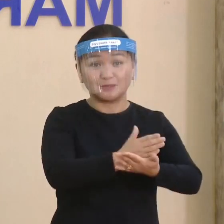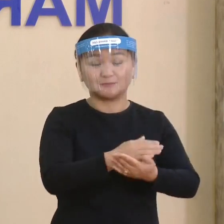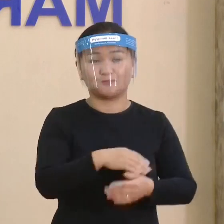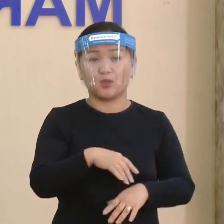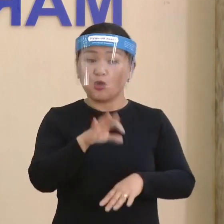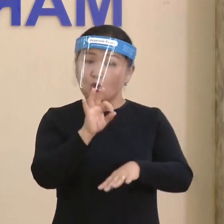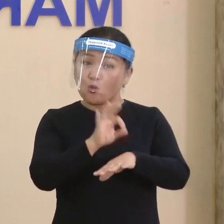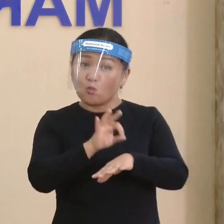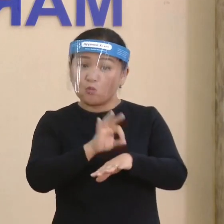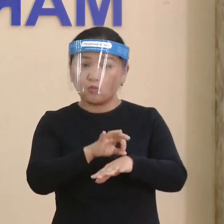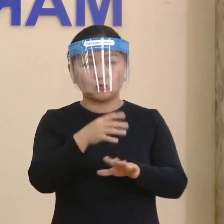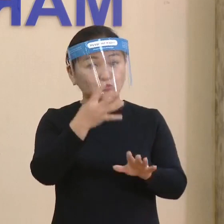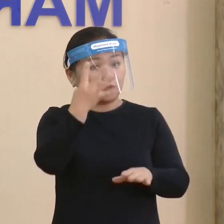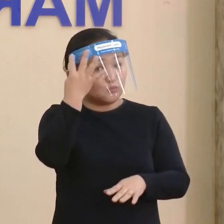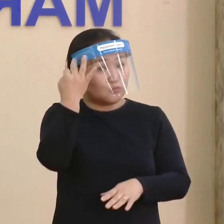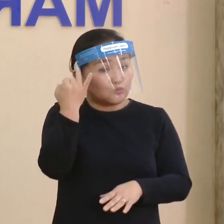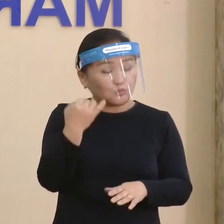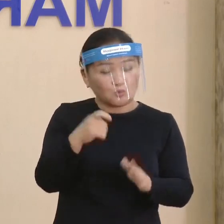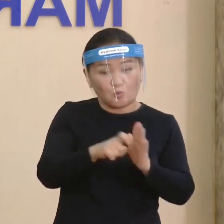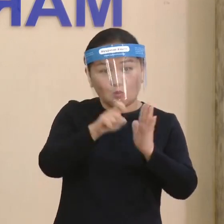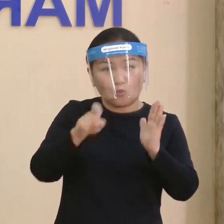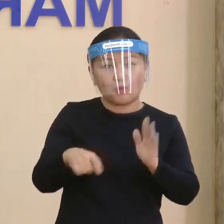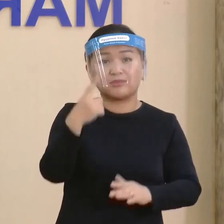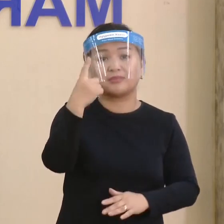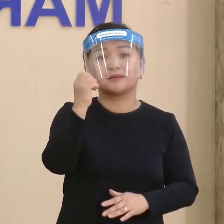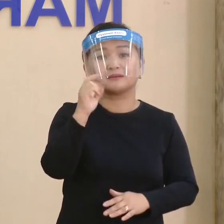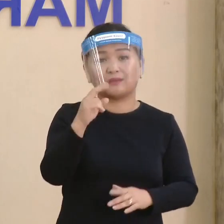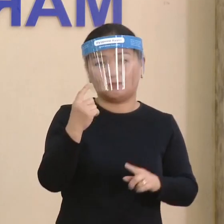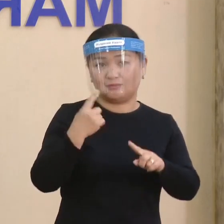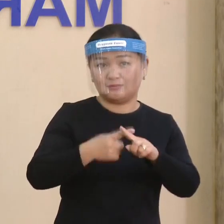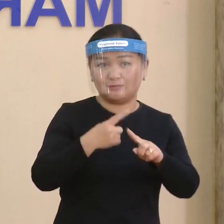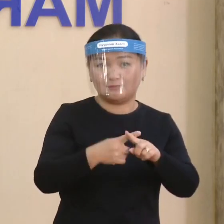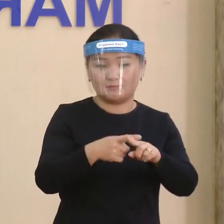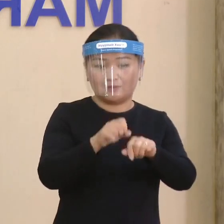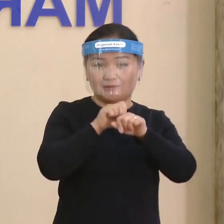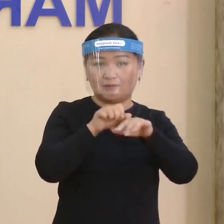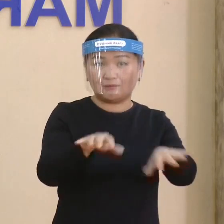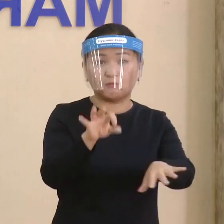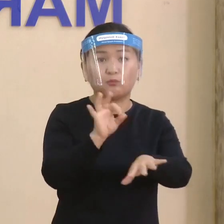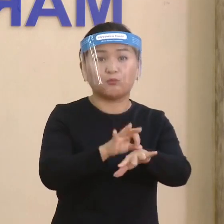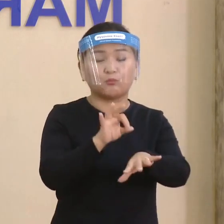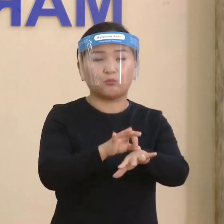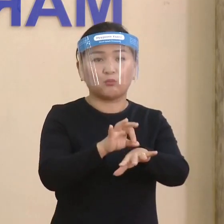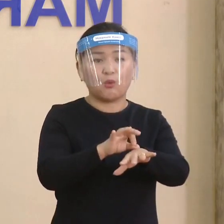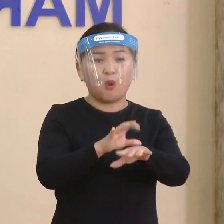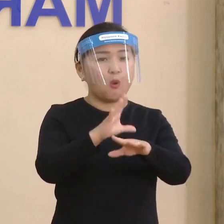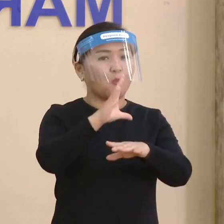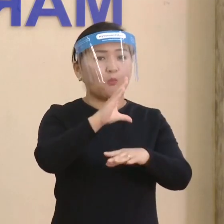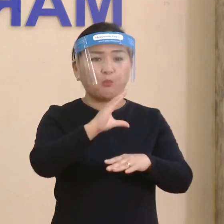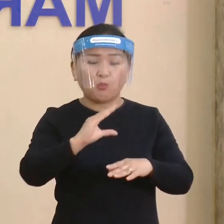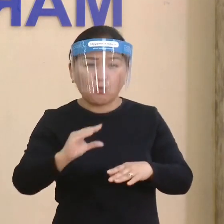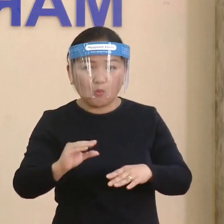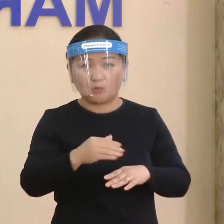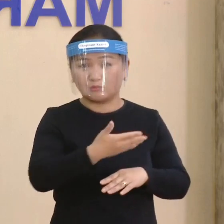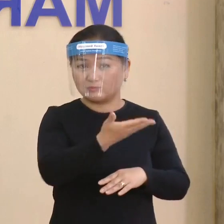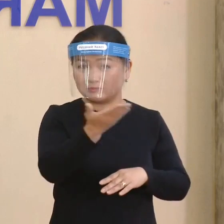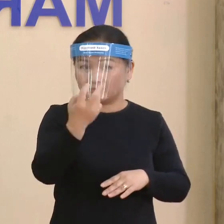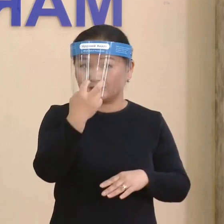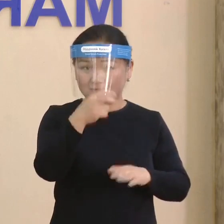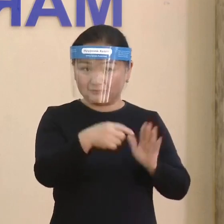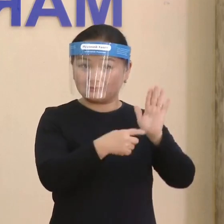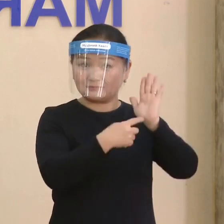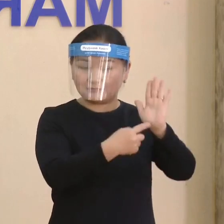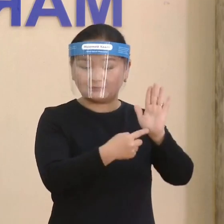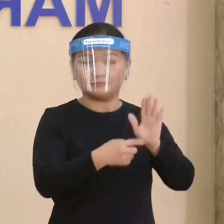өвчл 4 хоногийн дотор 1 саяар нэмэгдэж халдварын тархалтын эрч огтхонч буурахгүй байгааг та бүхэн энэ